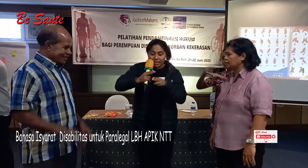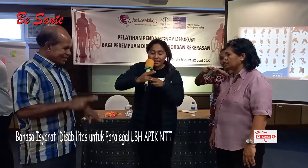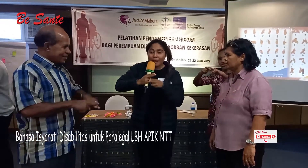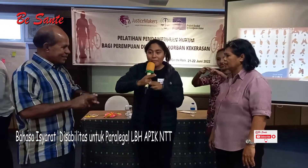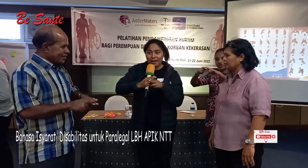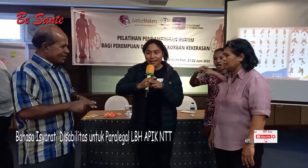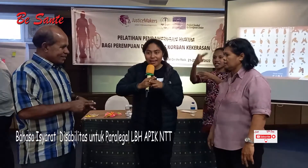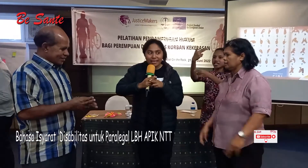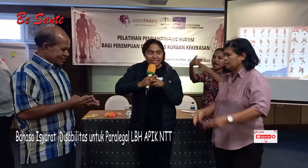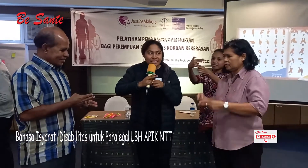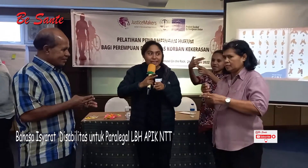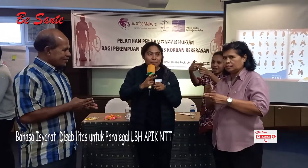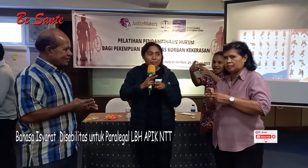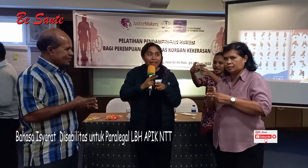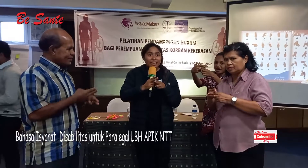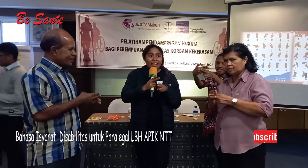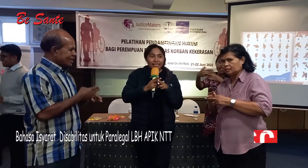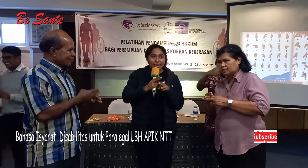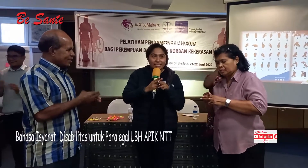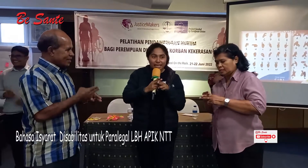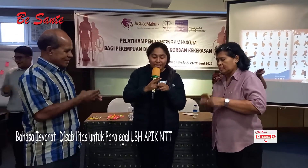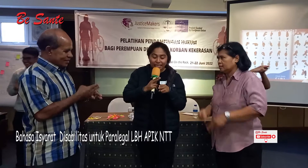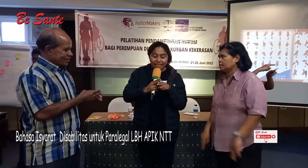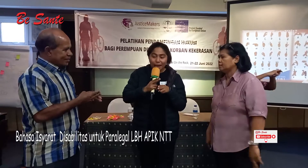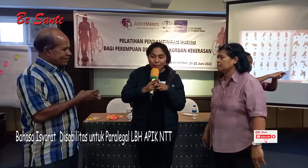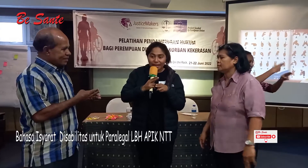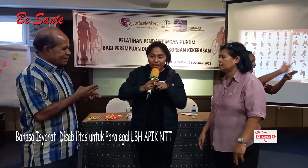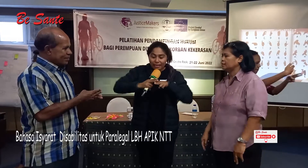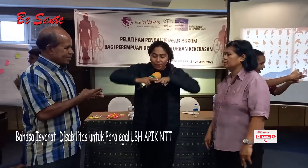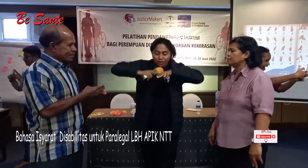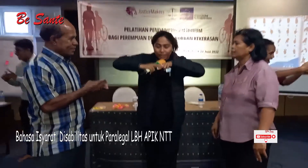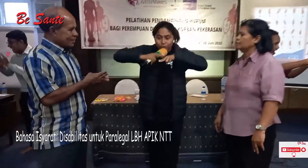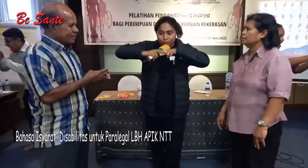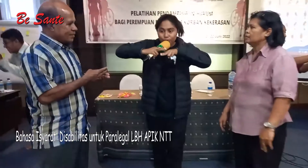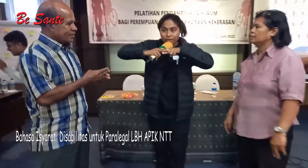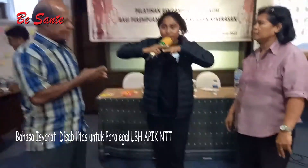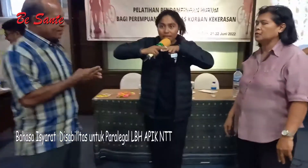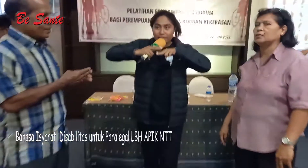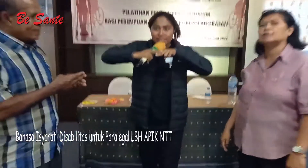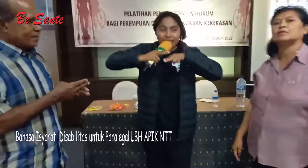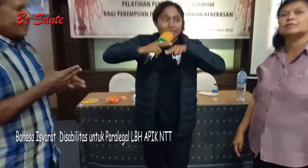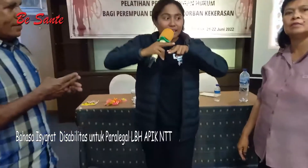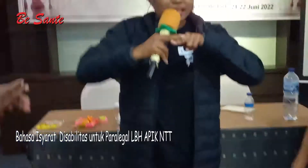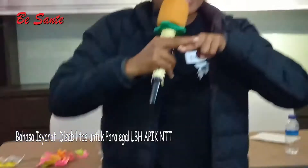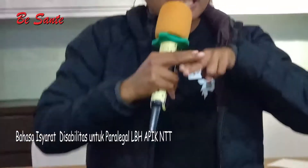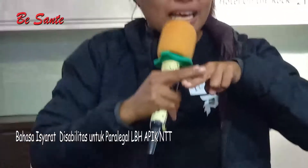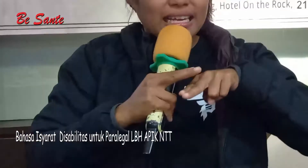ini nama. Jadi hati-hati dengan isyarat. Ini nama, kalau ini duduk. Jadi salah